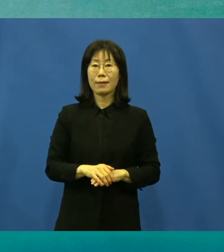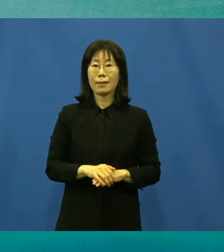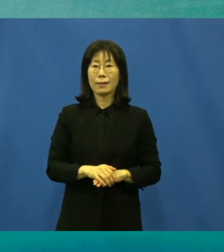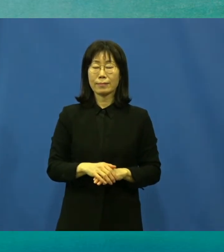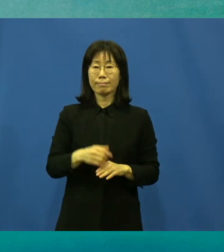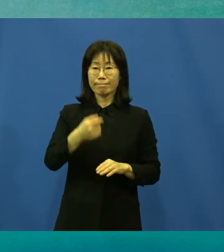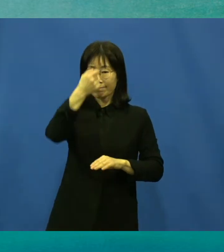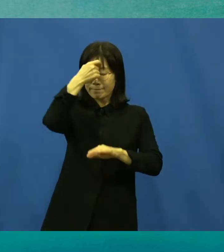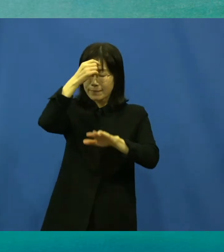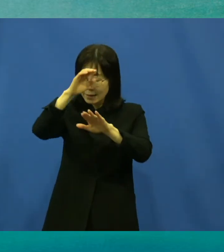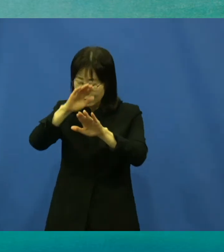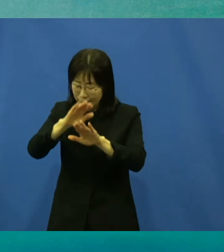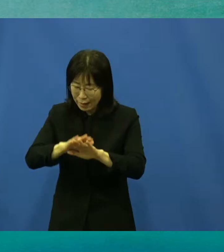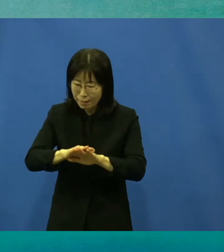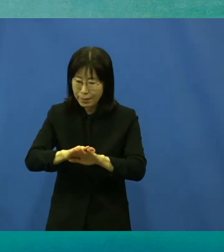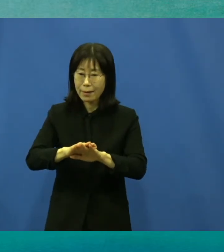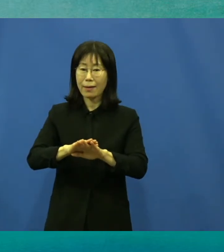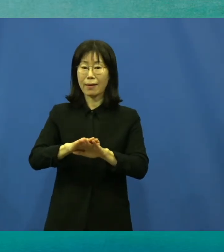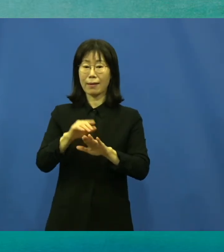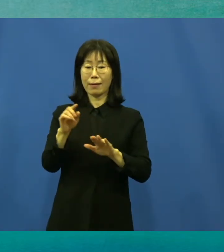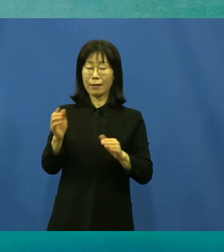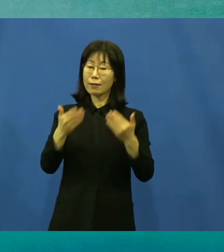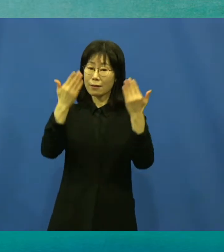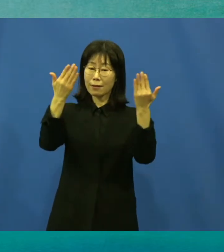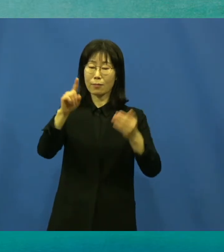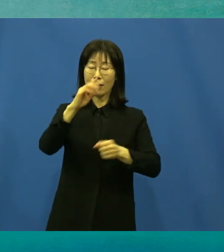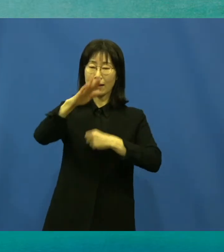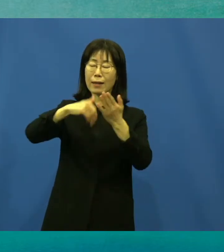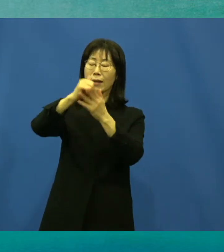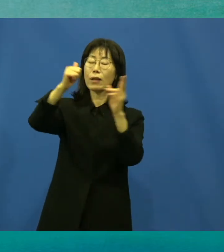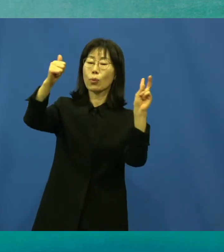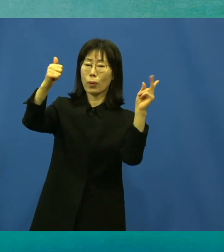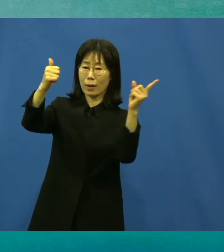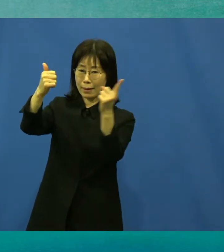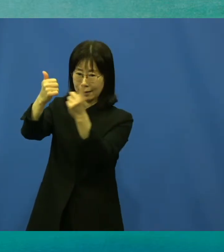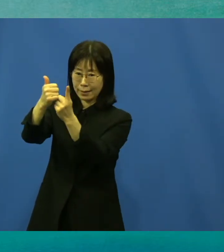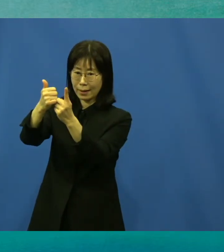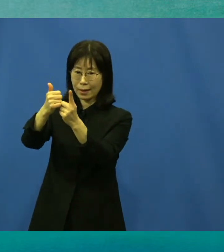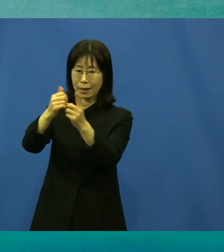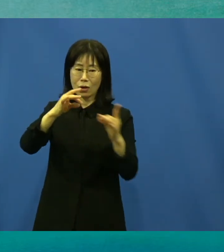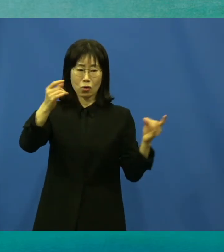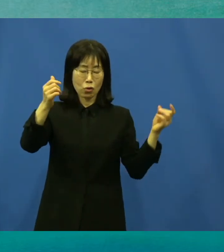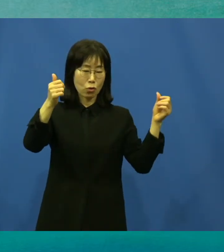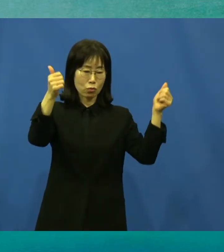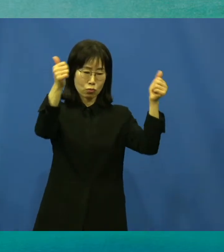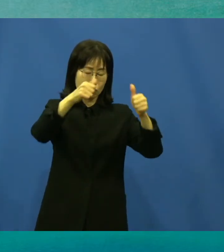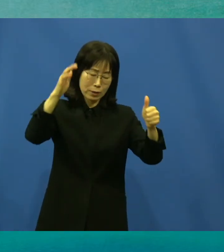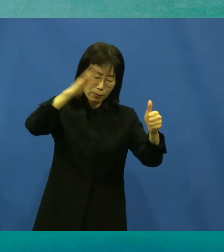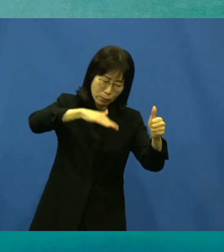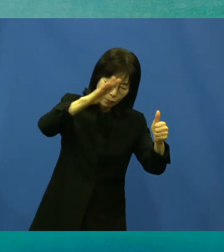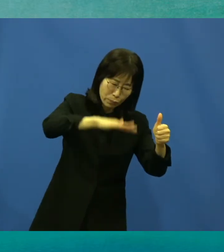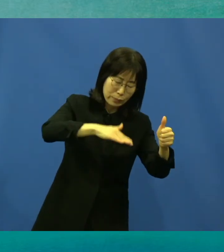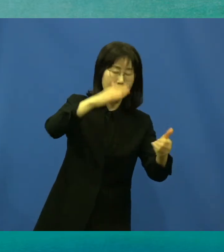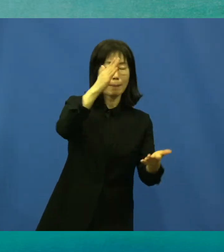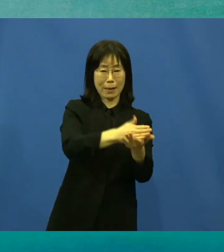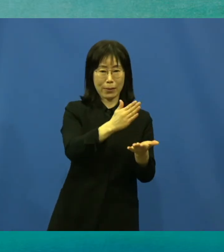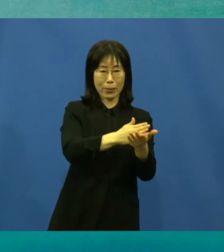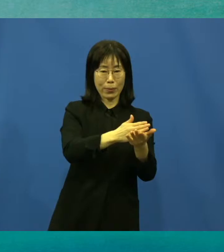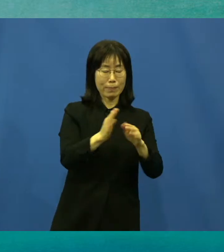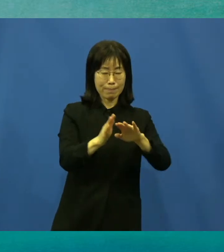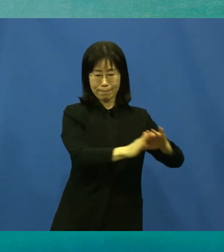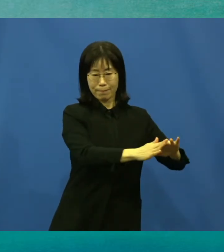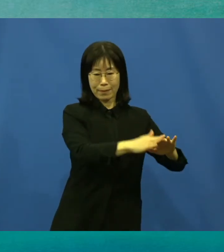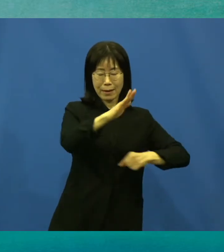제사는 하나님에게로 돌아가는 핵심이에요. 방향전환. 더 이상 우상에 빠지지 않겠습니다. 내가 하나님의 자리에